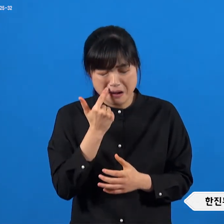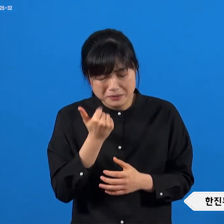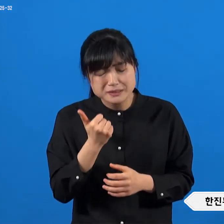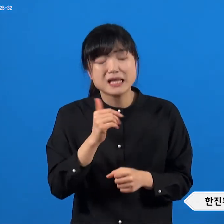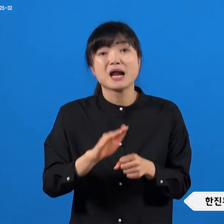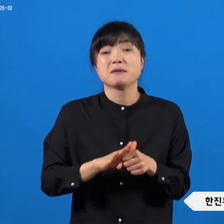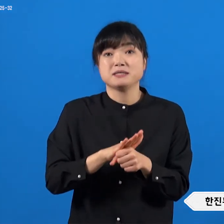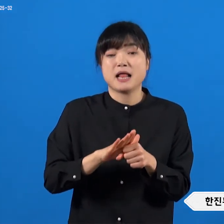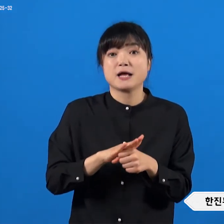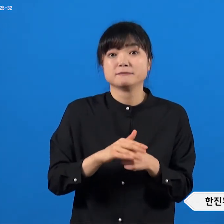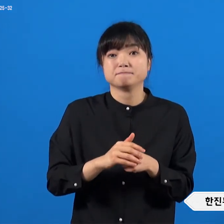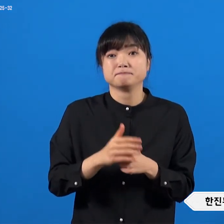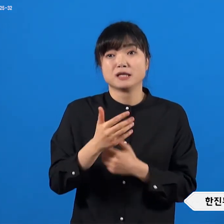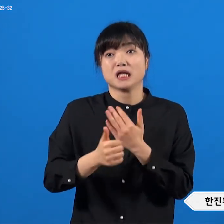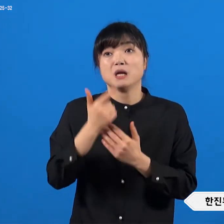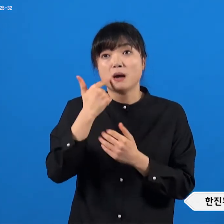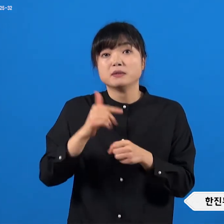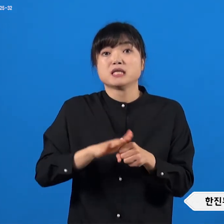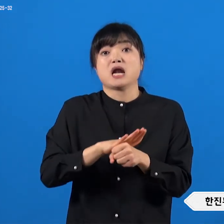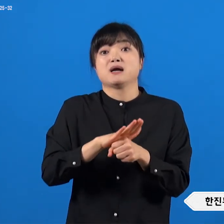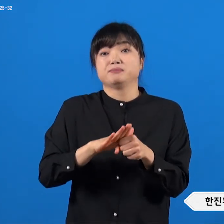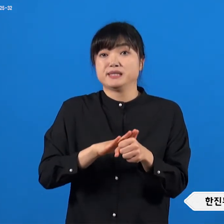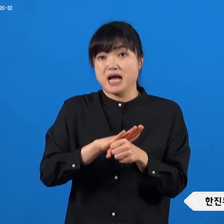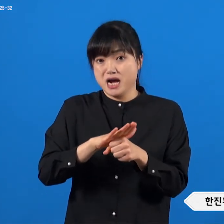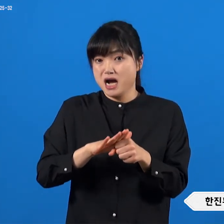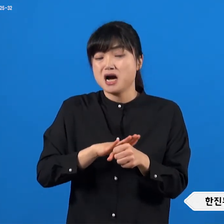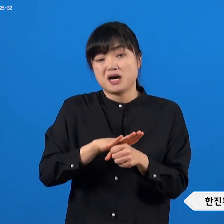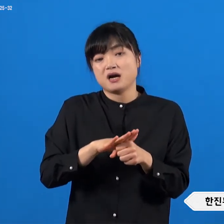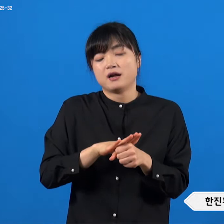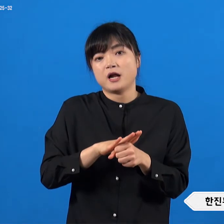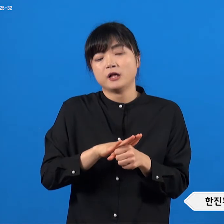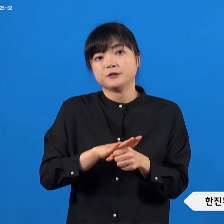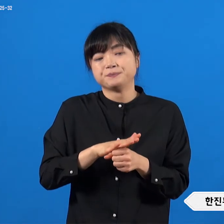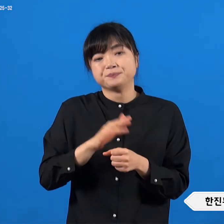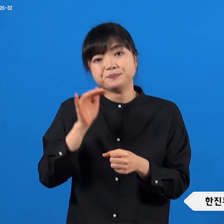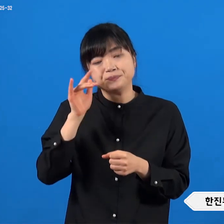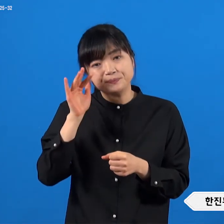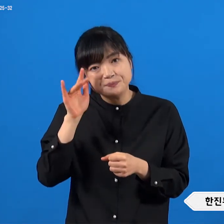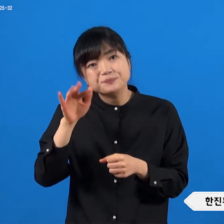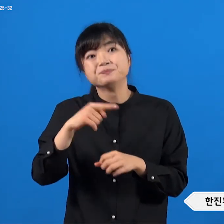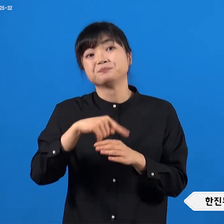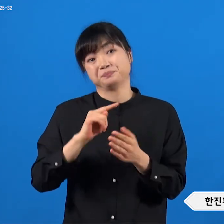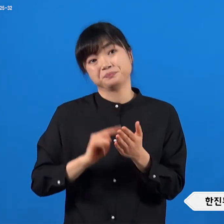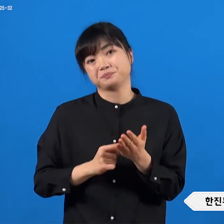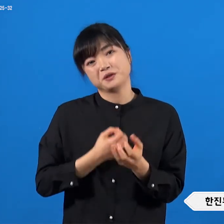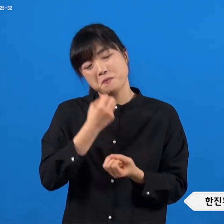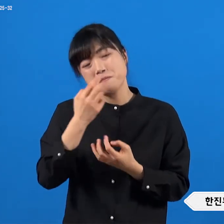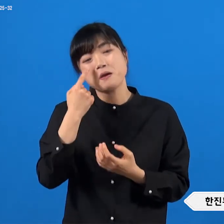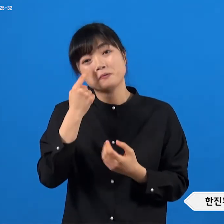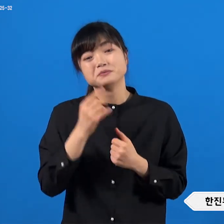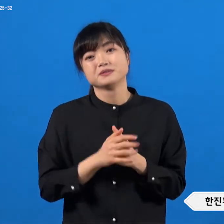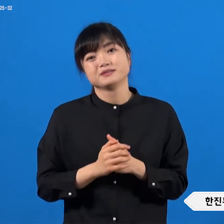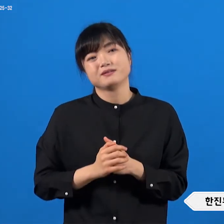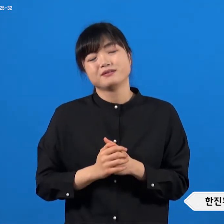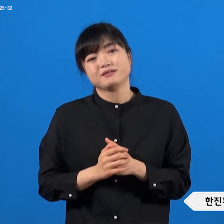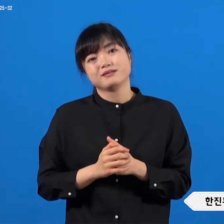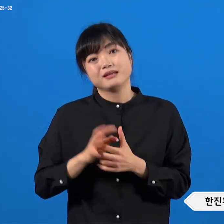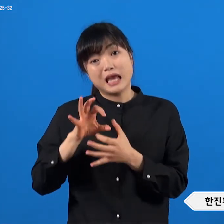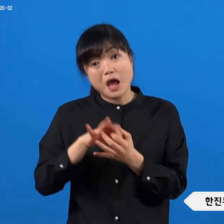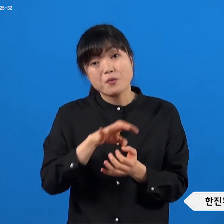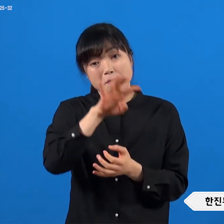아버지 사랑합니다. 뜨거운 마음으로 그 고백을 해보십시오. 억지로라도 그 고백을